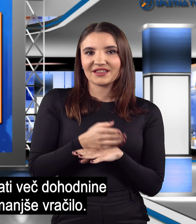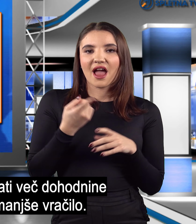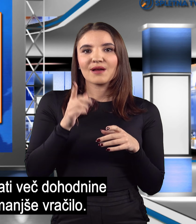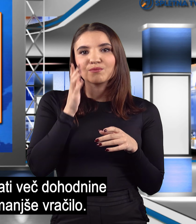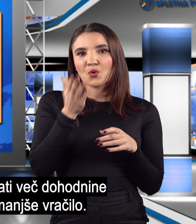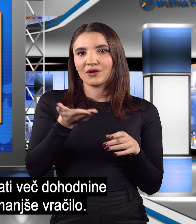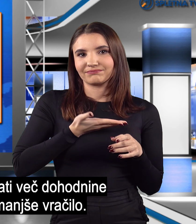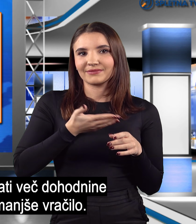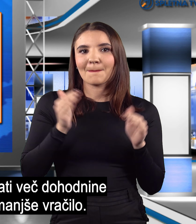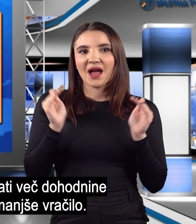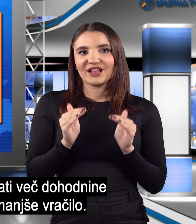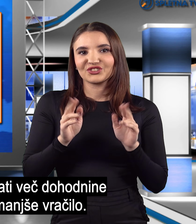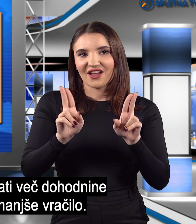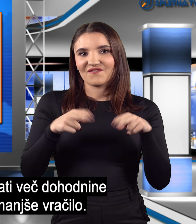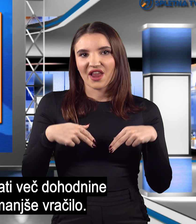bodo prejeli manjše vračilo.